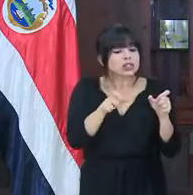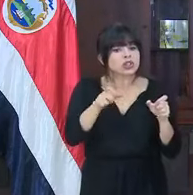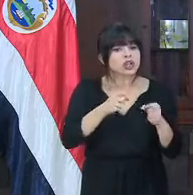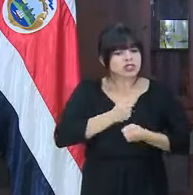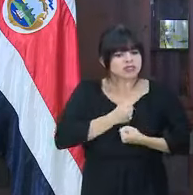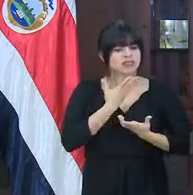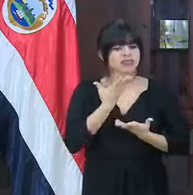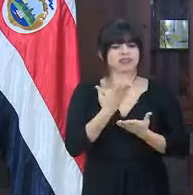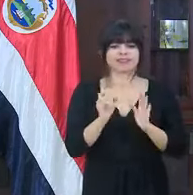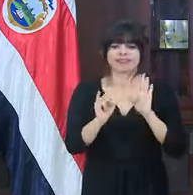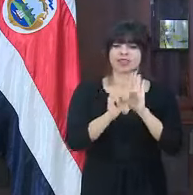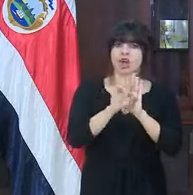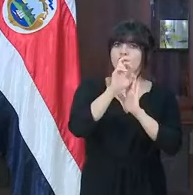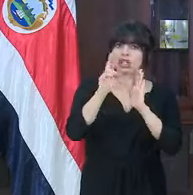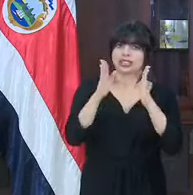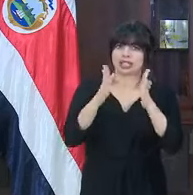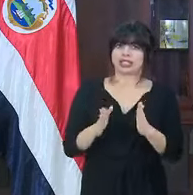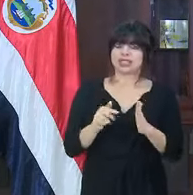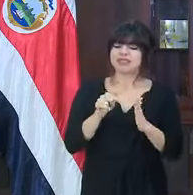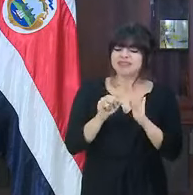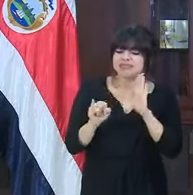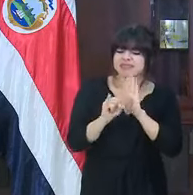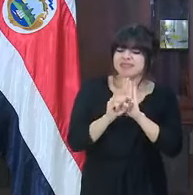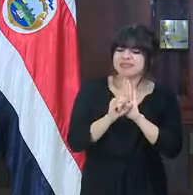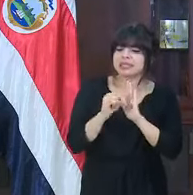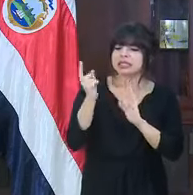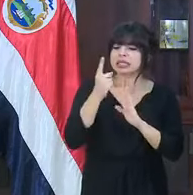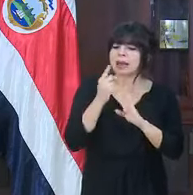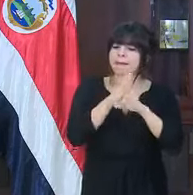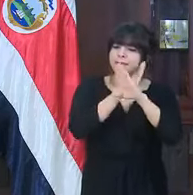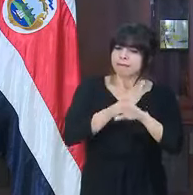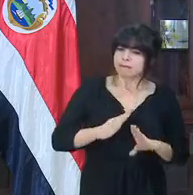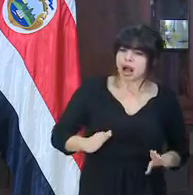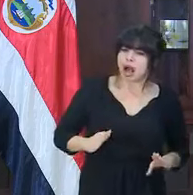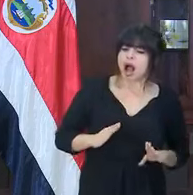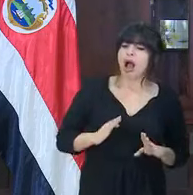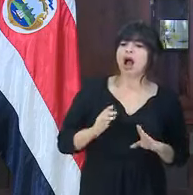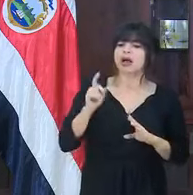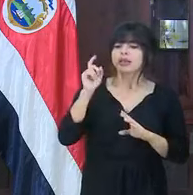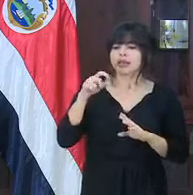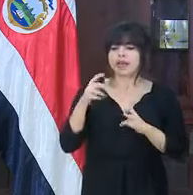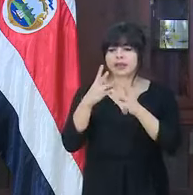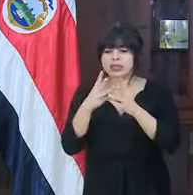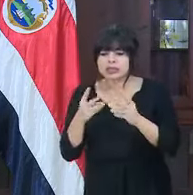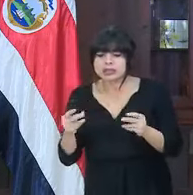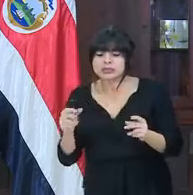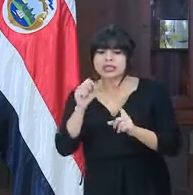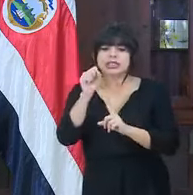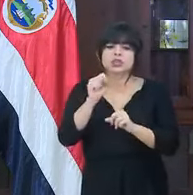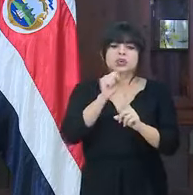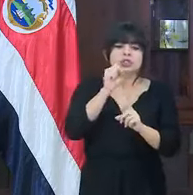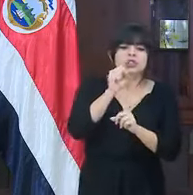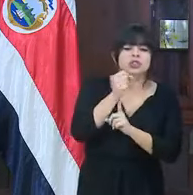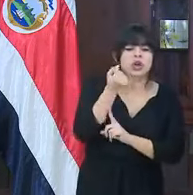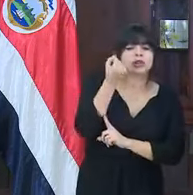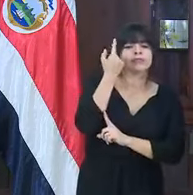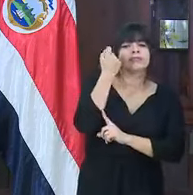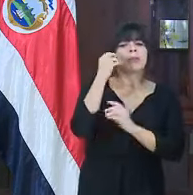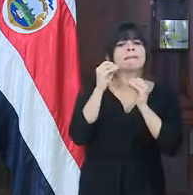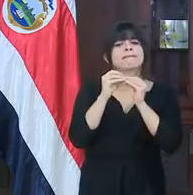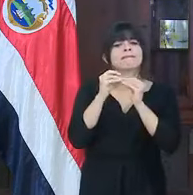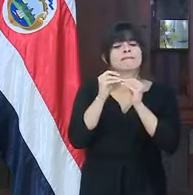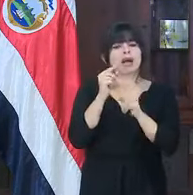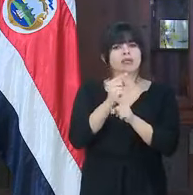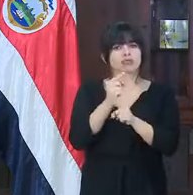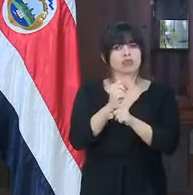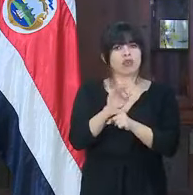la idiosincrasia costarricense, una idiosincrasia pacífica, que debemos resolver y entender nuestras situaciones de la una forma más